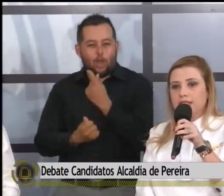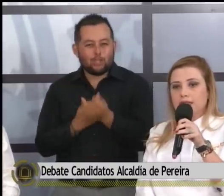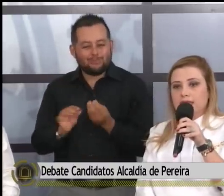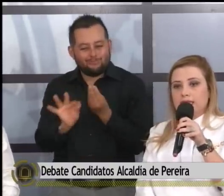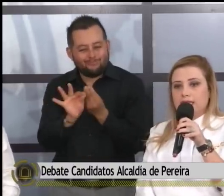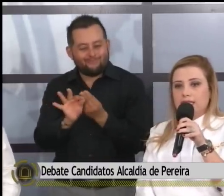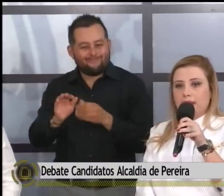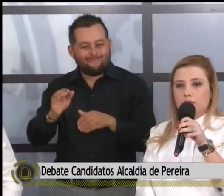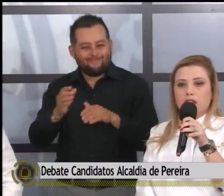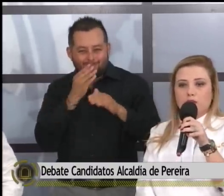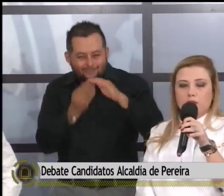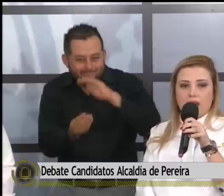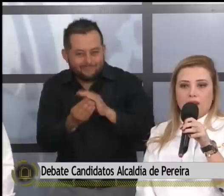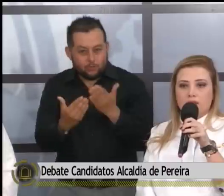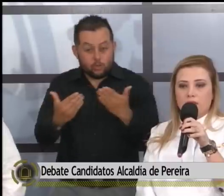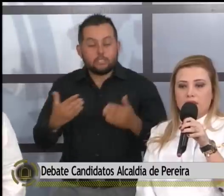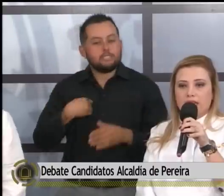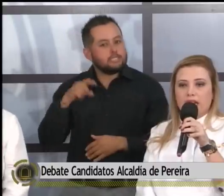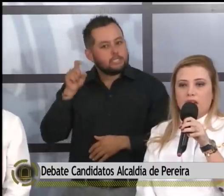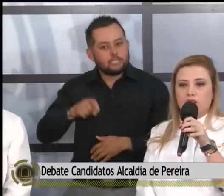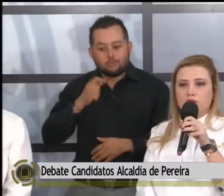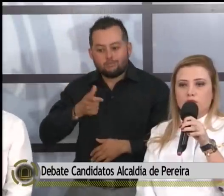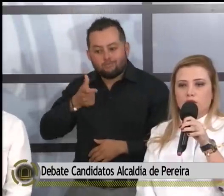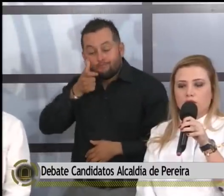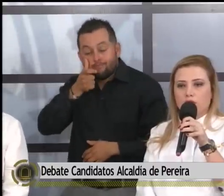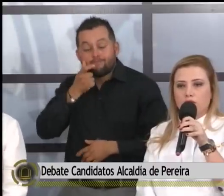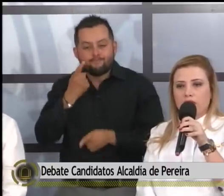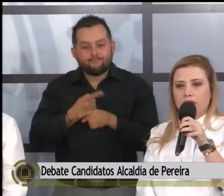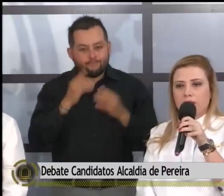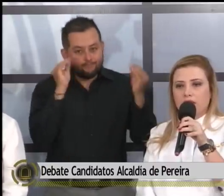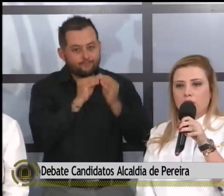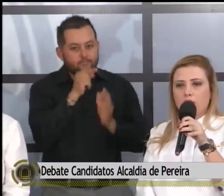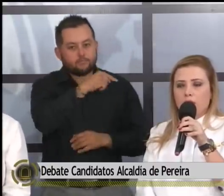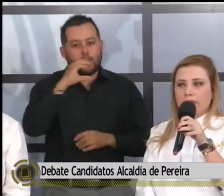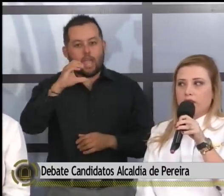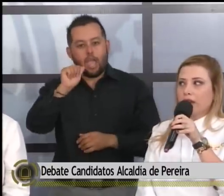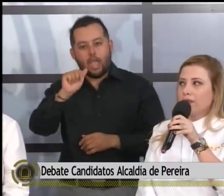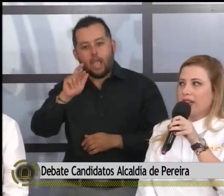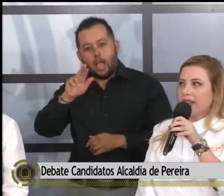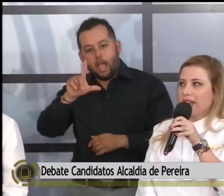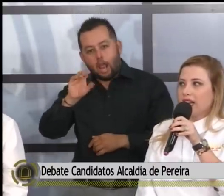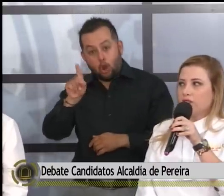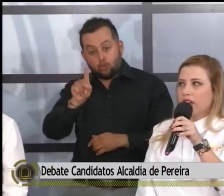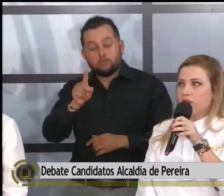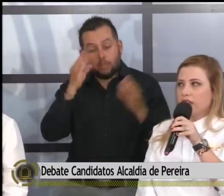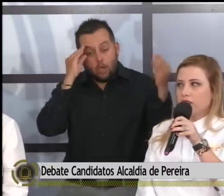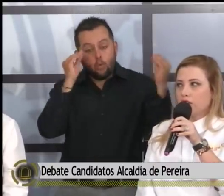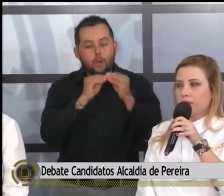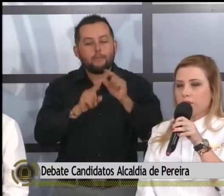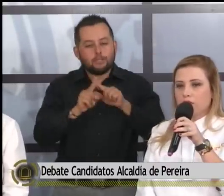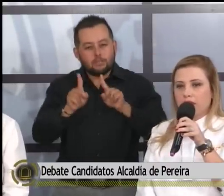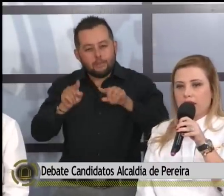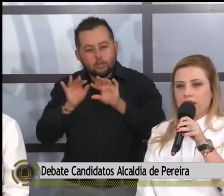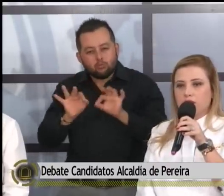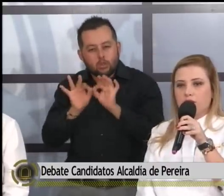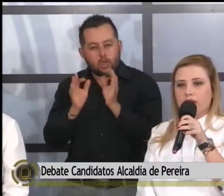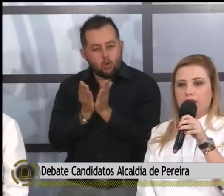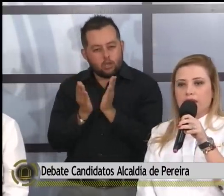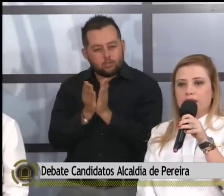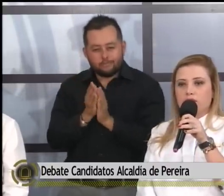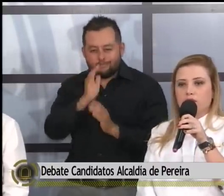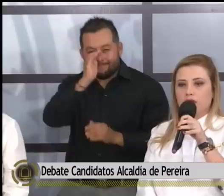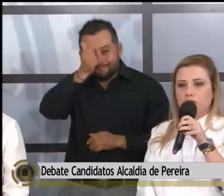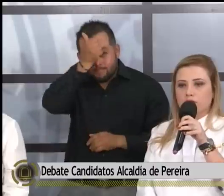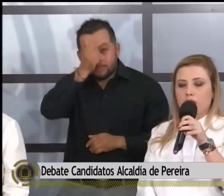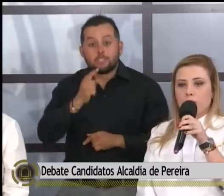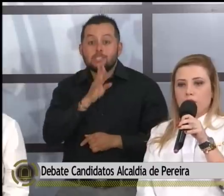Entonces, necesitamos actuar, como dice Carlos, un control, un seguimiento, pero también generar una educación primordial. Y esto viene